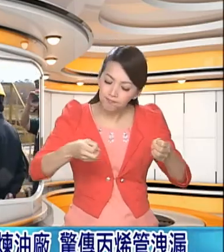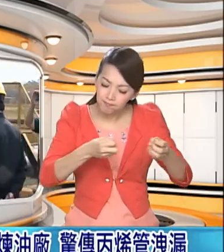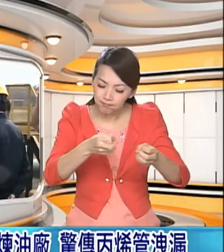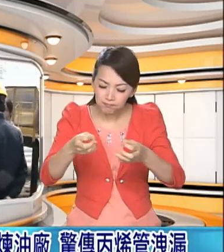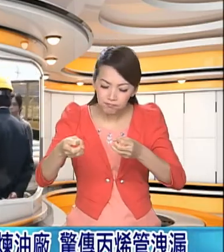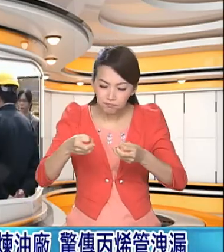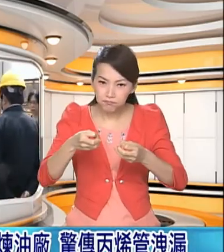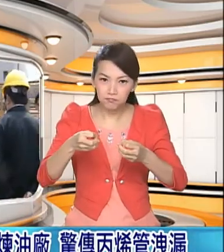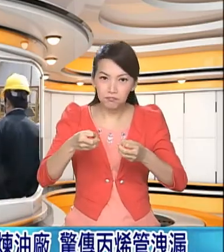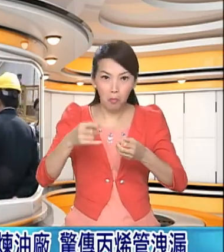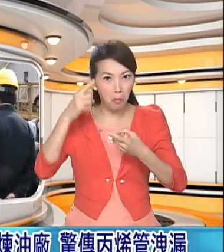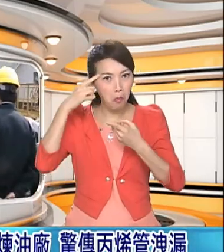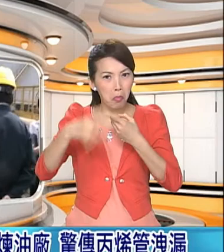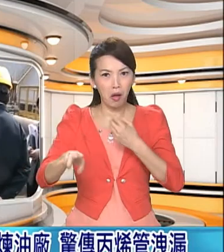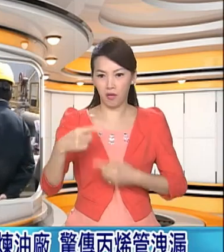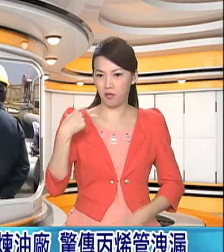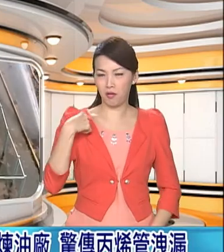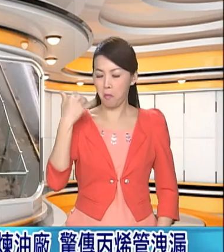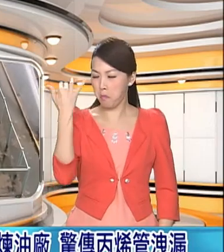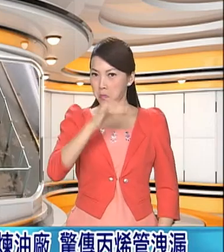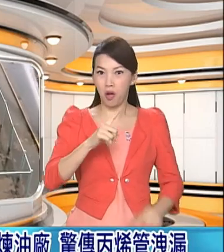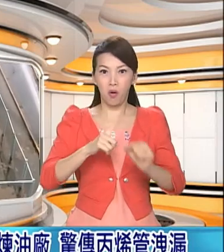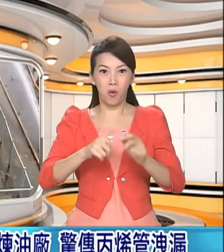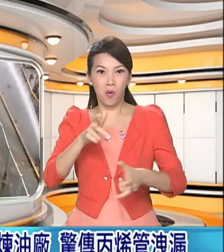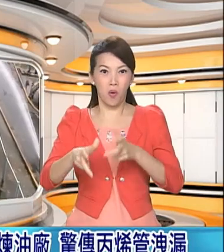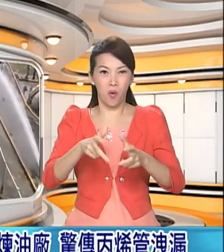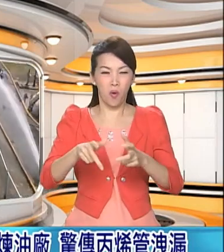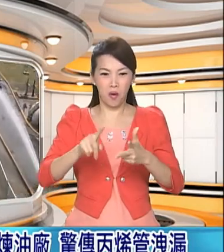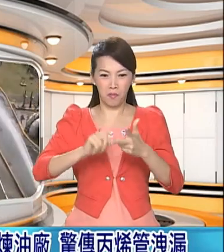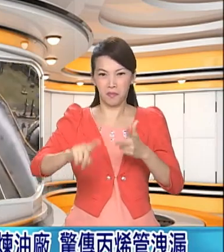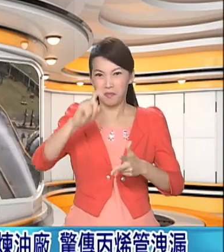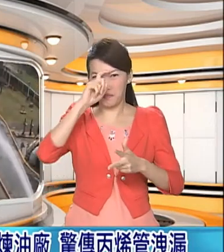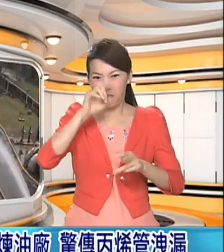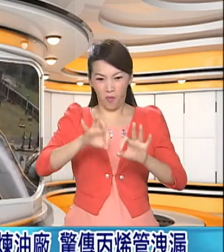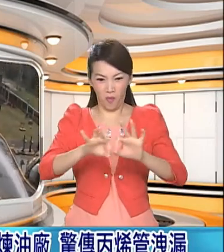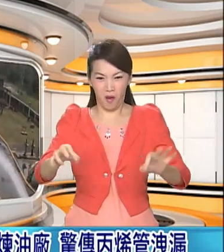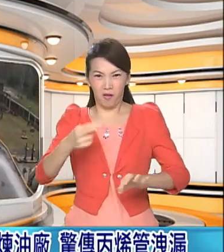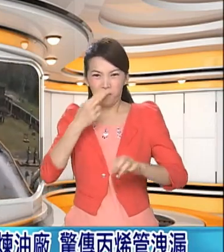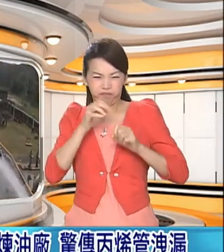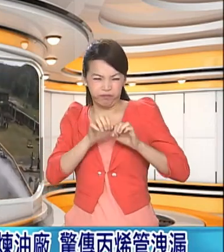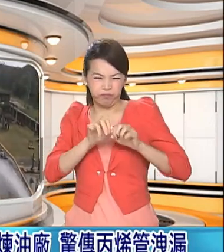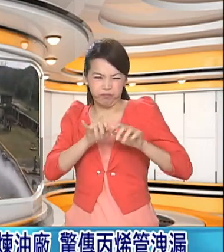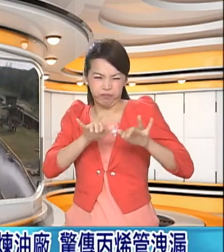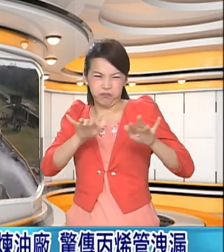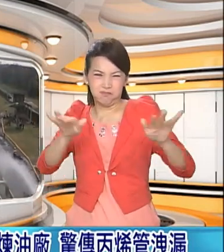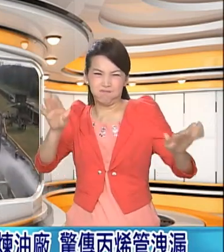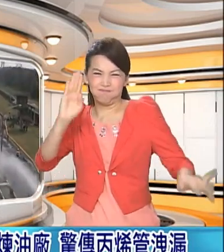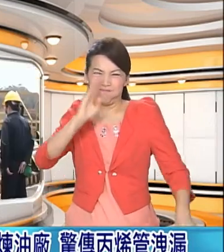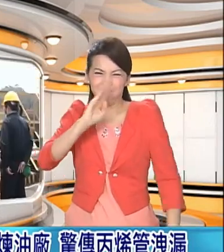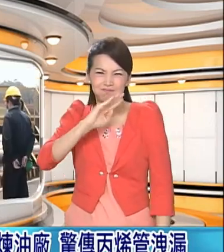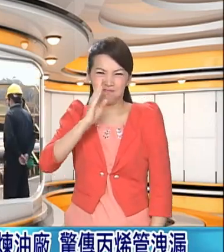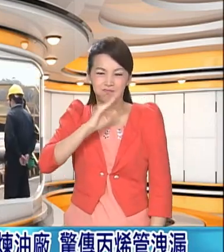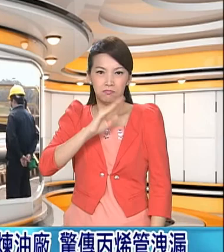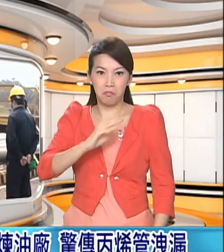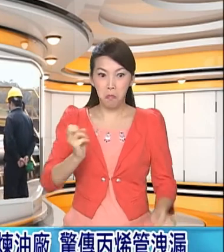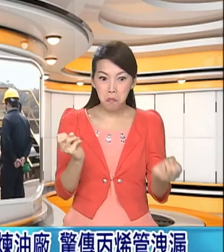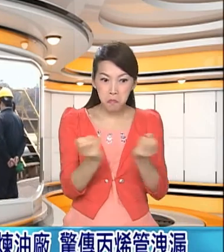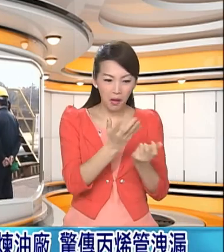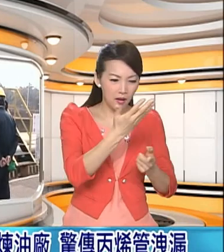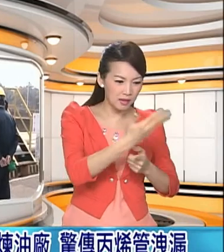烈的讨论。没有想到昨天中油又发生了丙烯外泄事件，幸好没有人伤